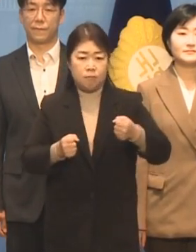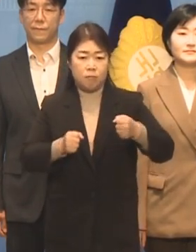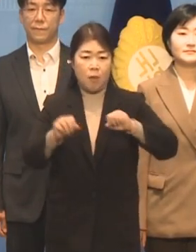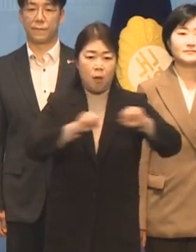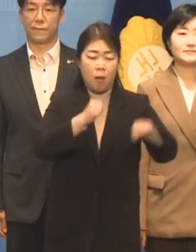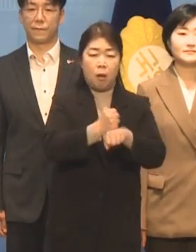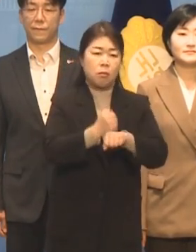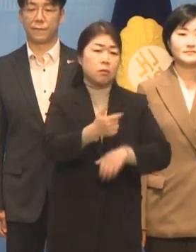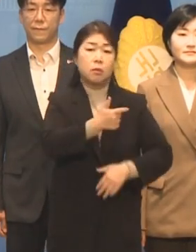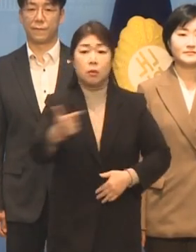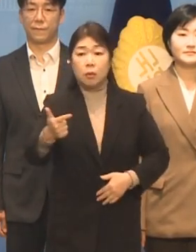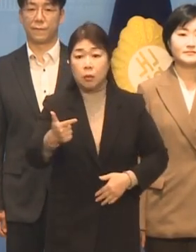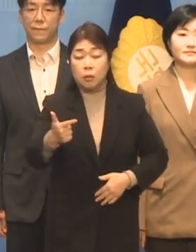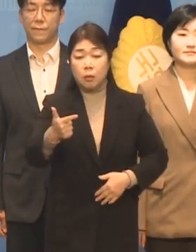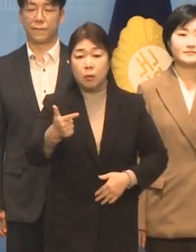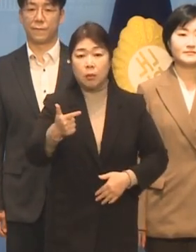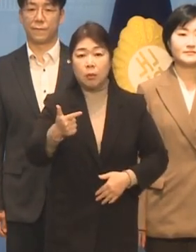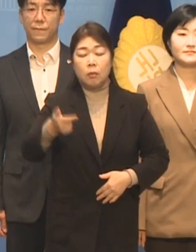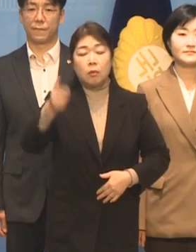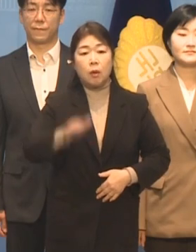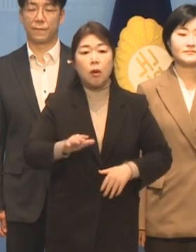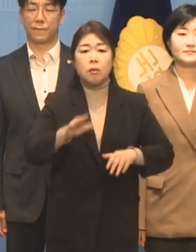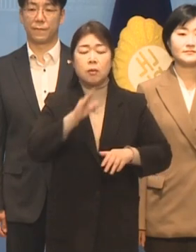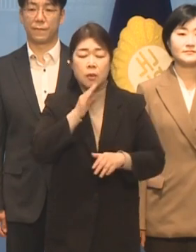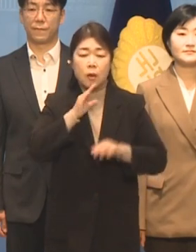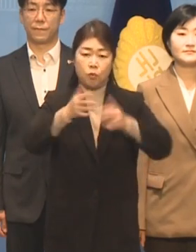어디에서도 민생을 말하지 않았습니다.